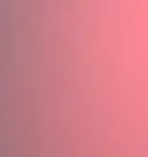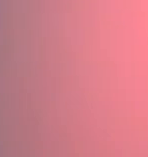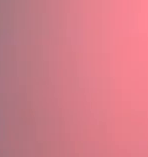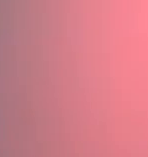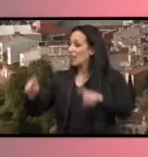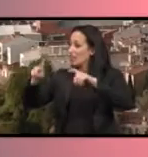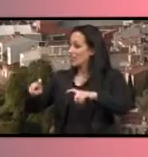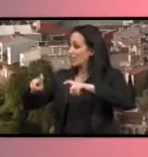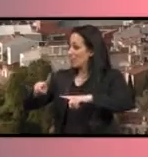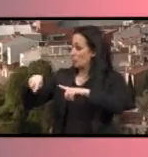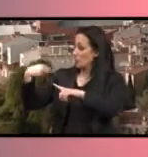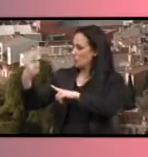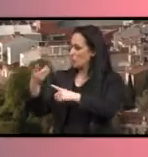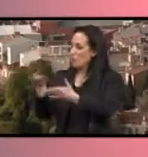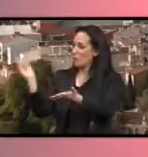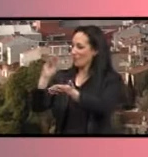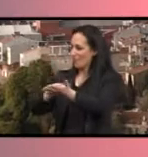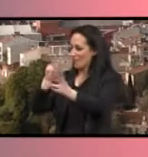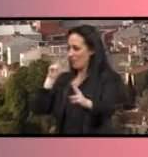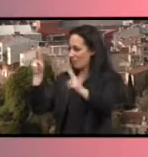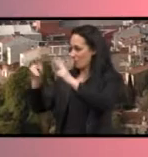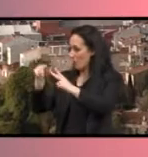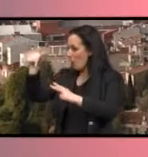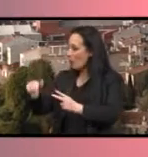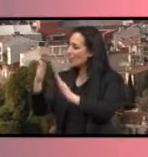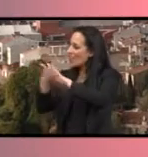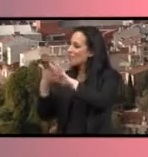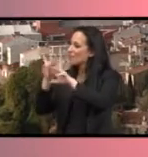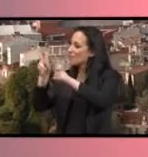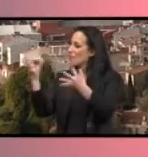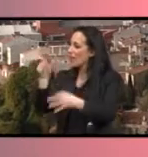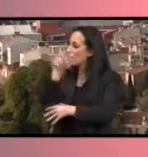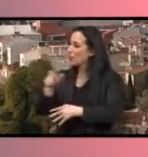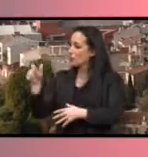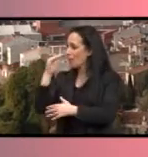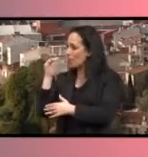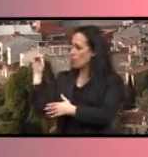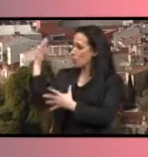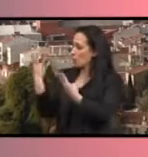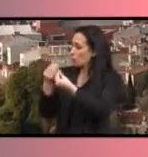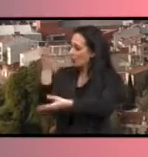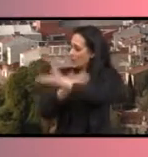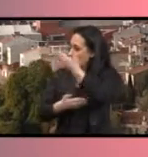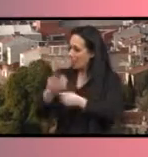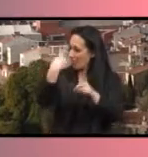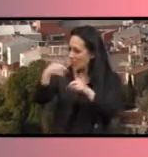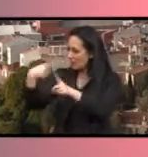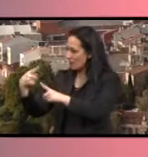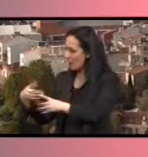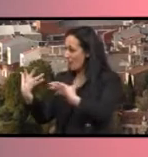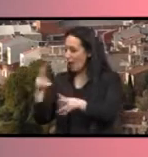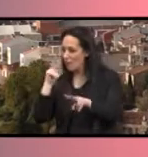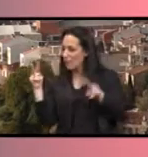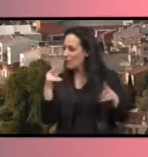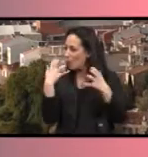Després de la pausa, tornem a estar amb tots vosaltres. Avui parlem de persones grans amb discapacitats diferents. Ens anem al públic, com cada